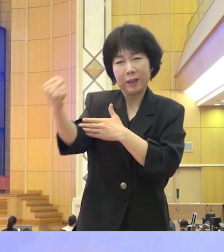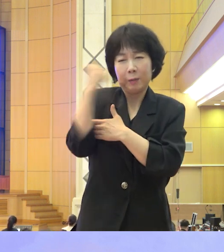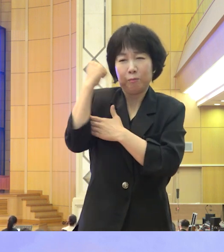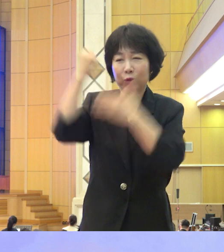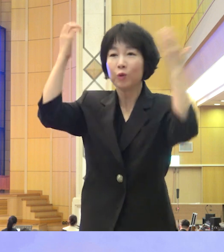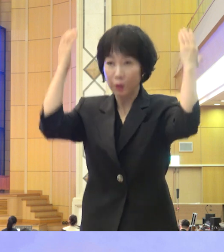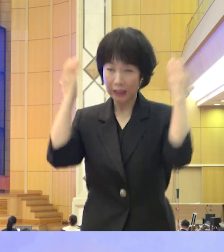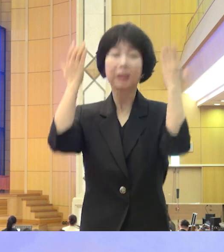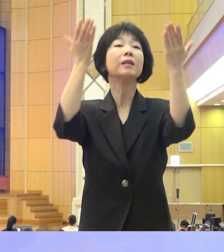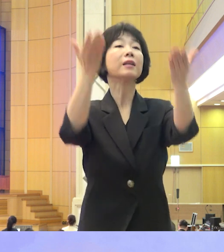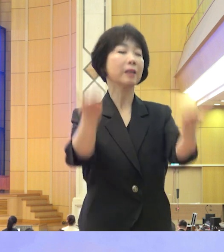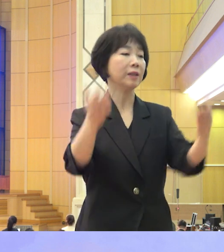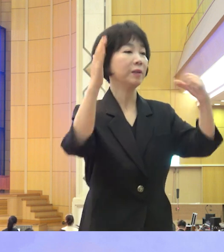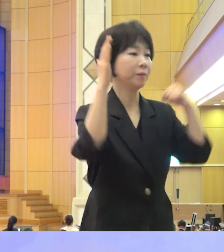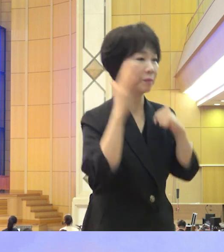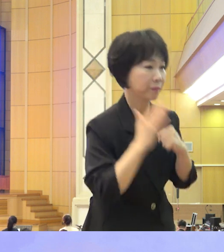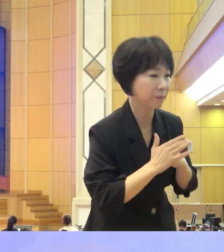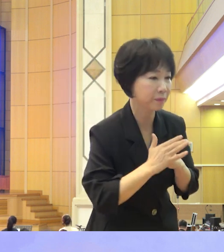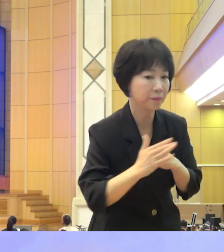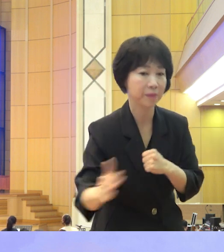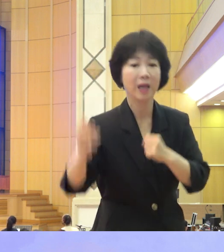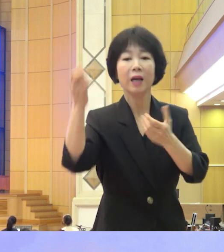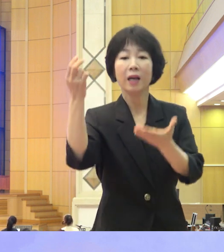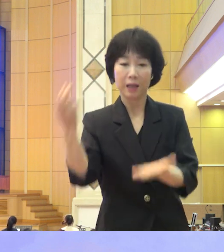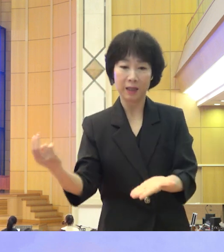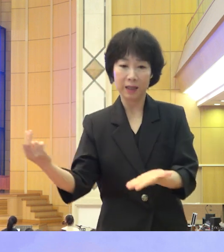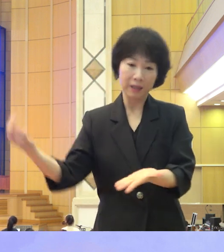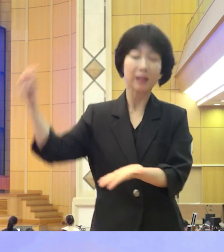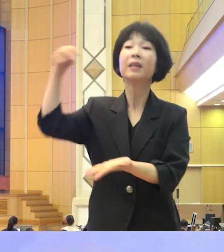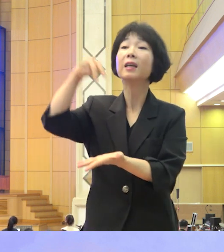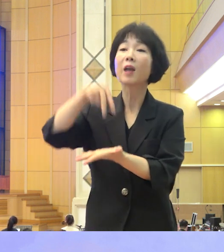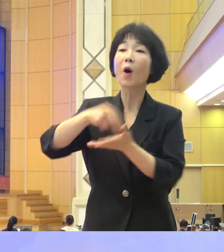새 힘을 주리니.